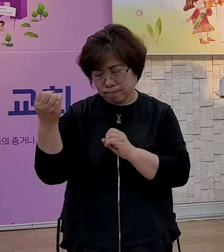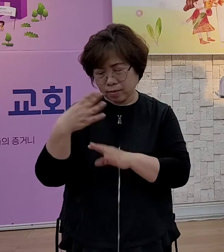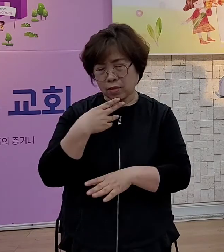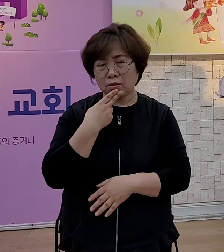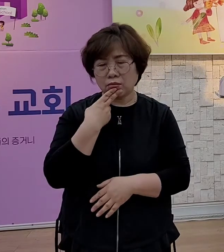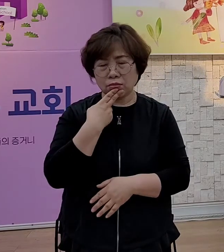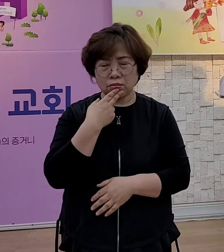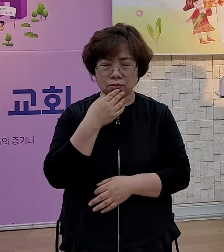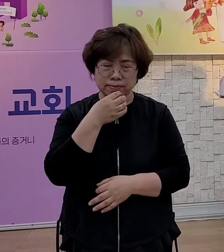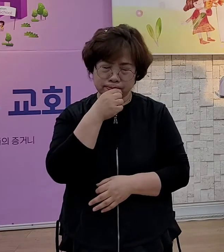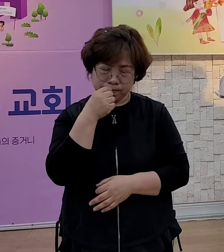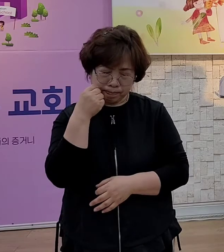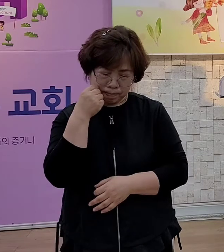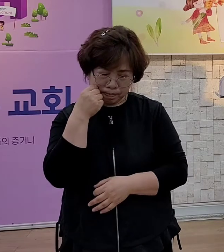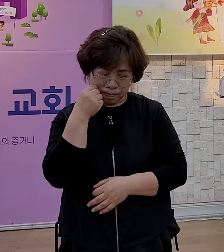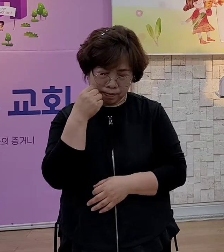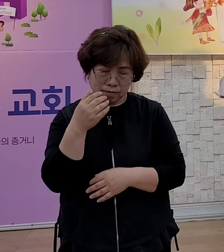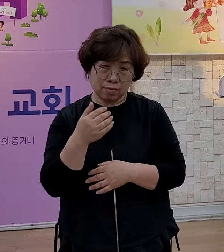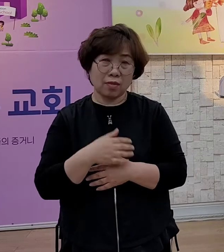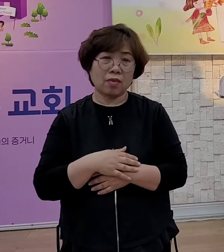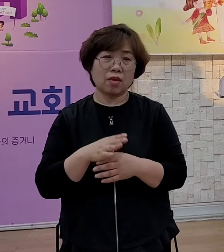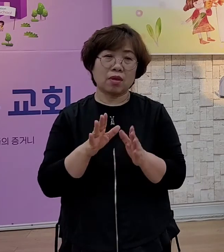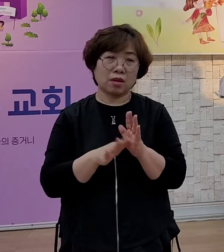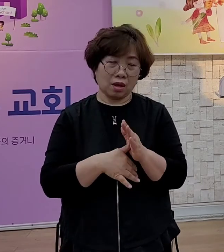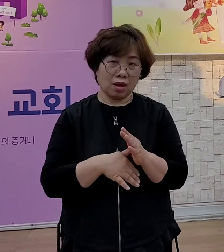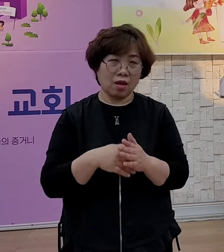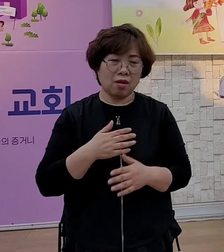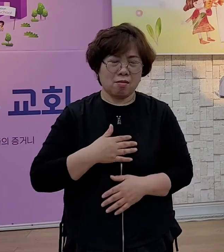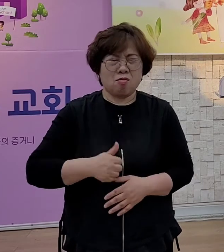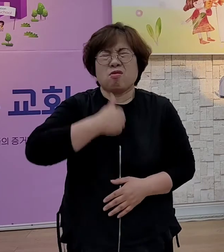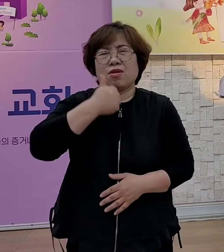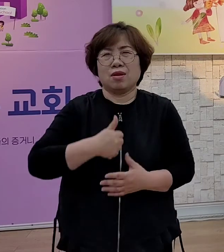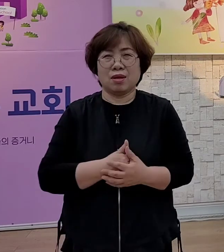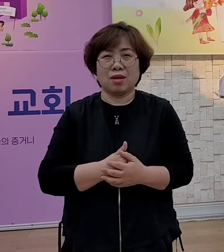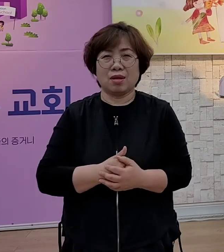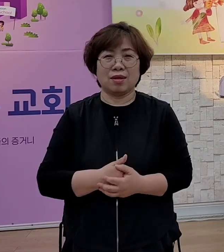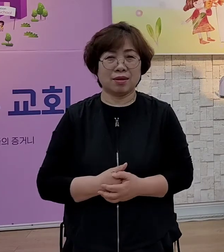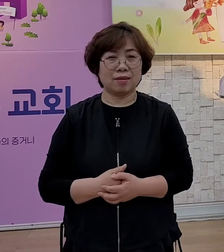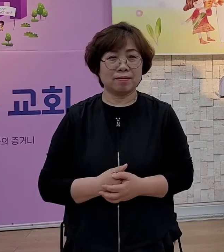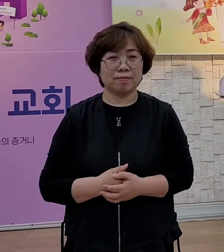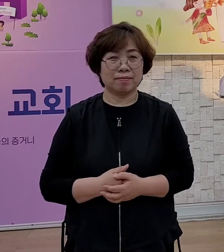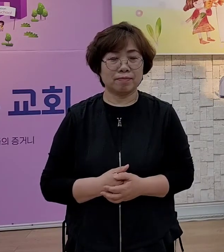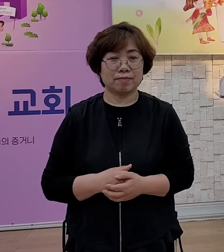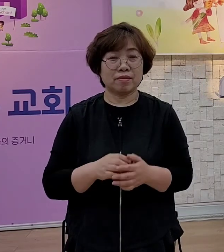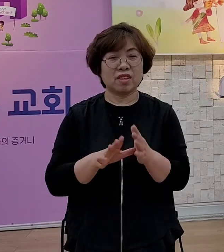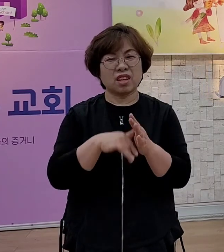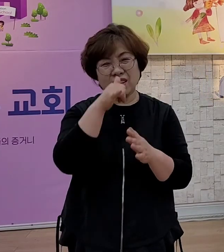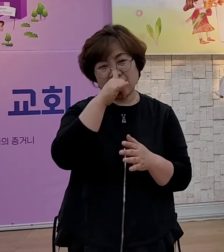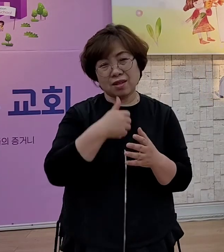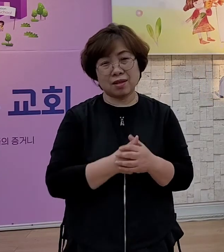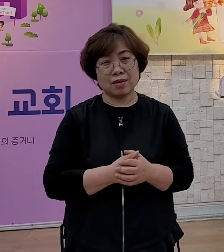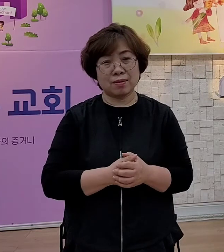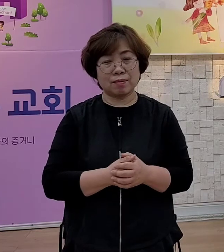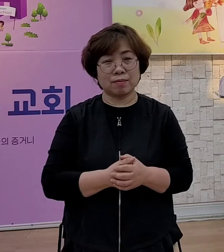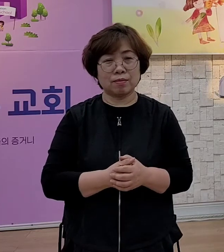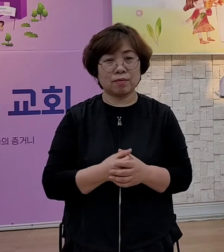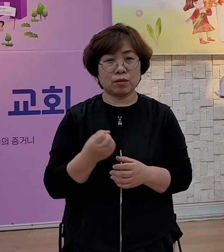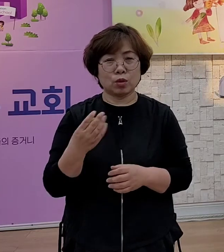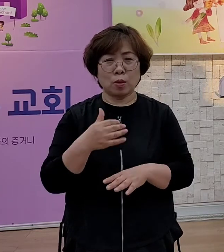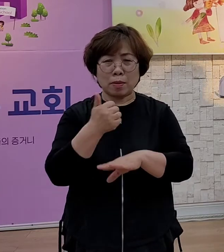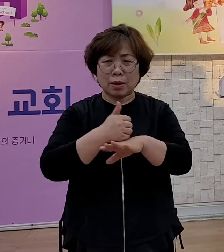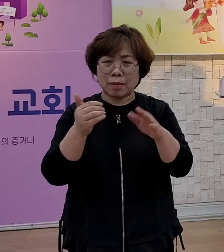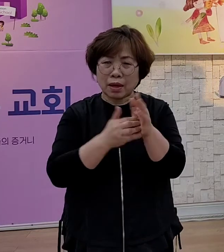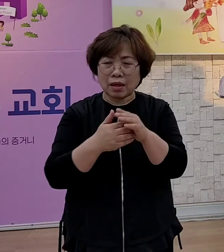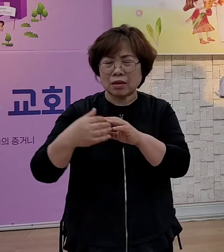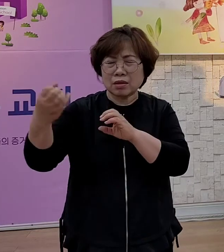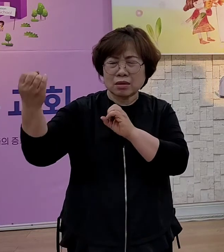하나님 언제까지입니까? 참고 참다가 폭발할 때가 있어요. 그런가 하면 아예 끝까지 아무 응답이 없을